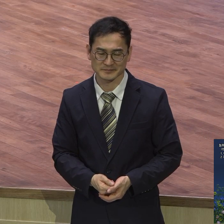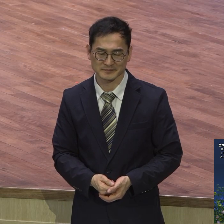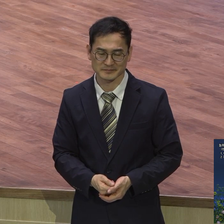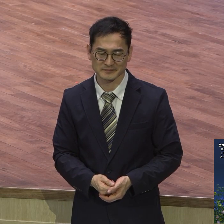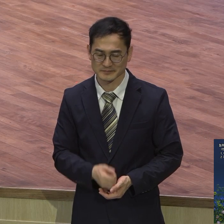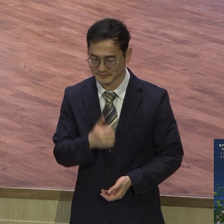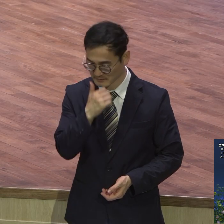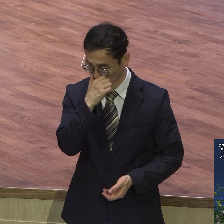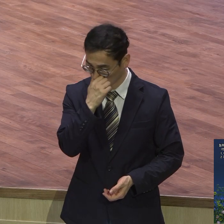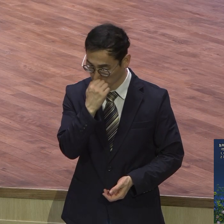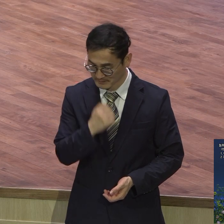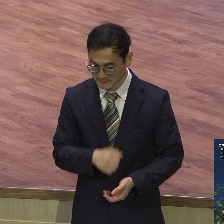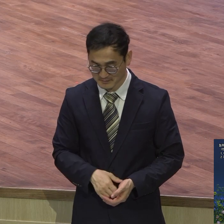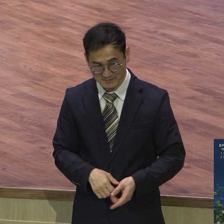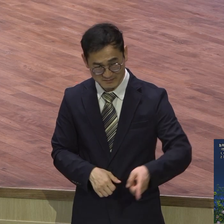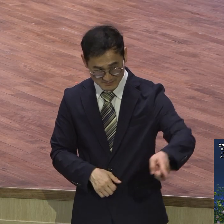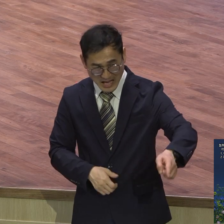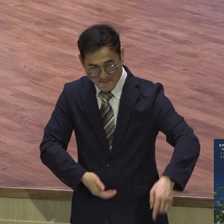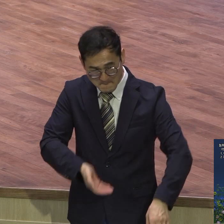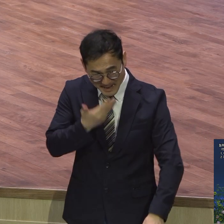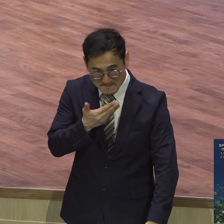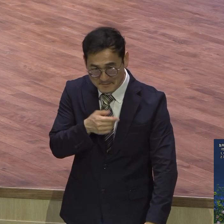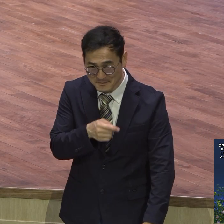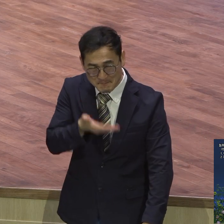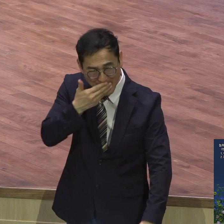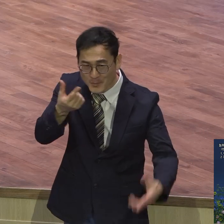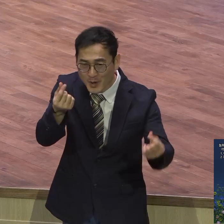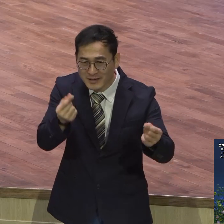니즌 이기나 저네도 밥이다 그러잖아요 밥이다